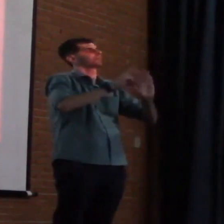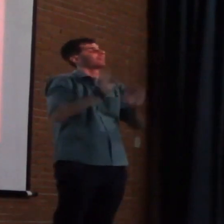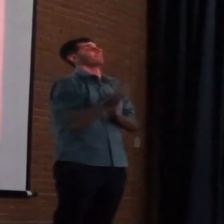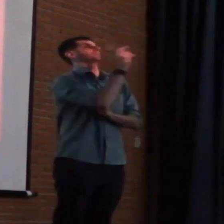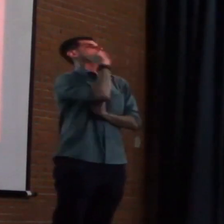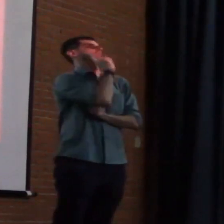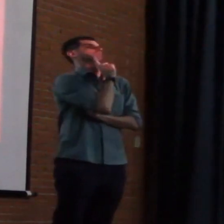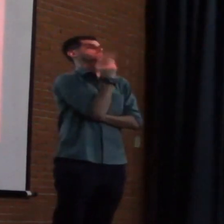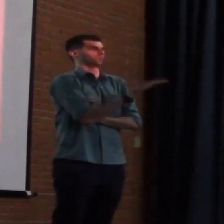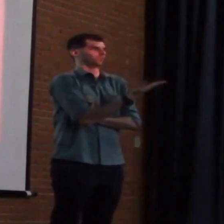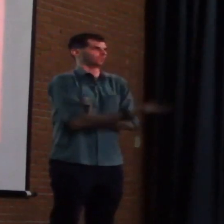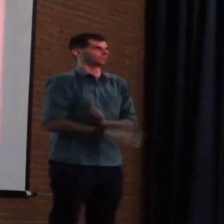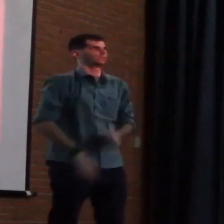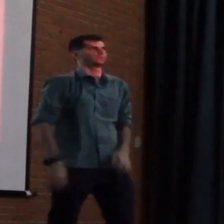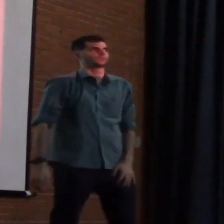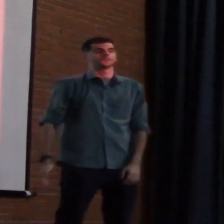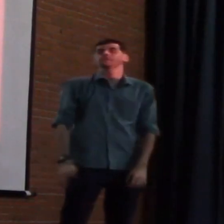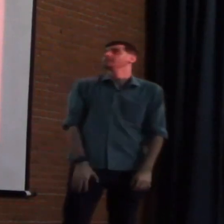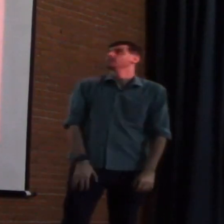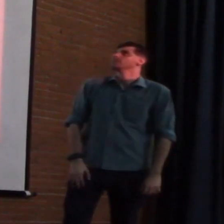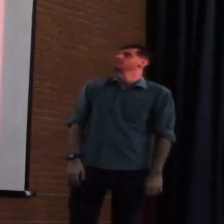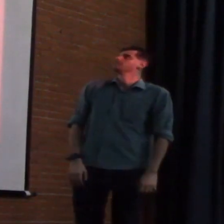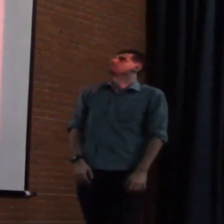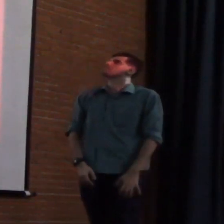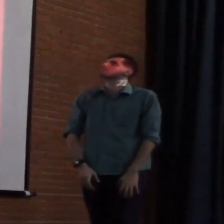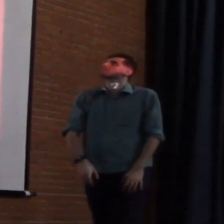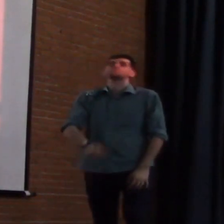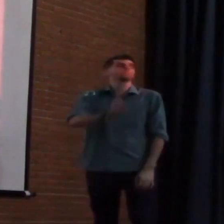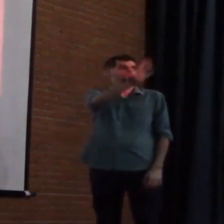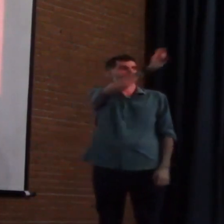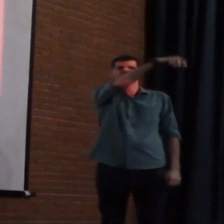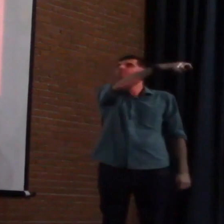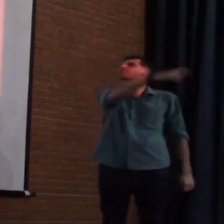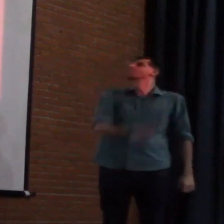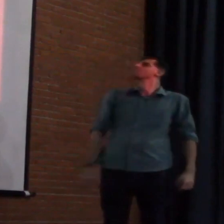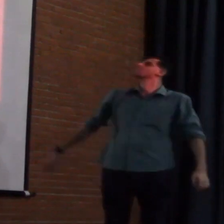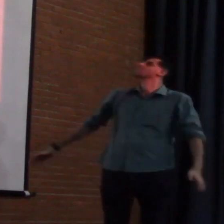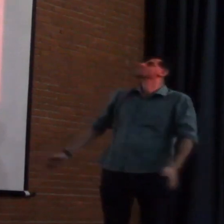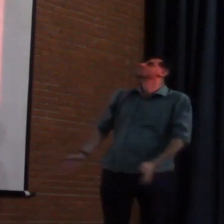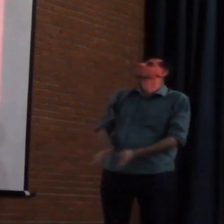para mostrar o valor do povo surdo, do sujeito surdo. Próximo slide.